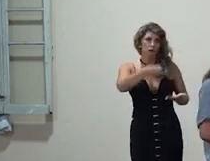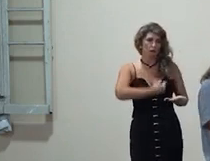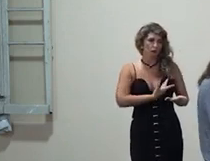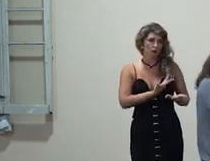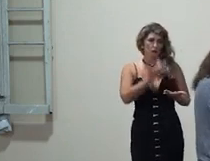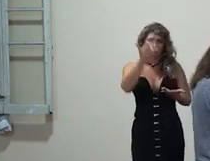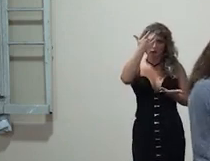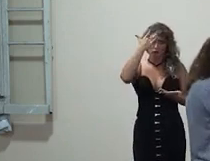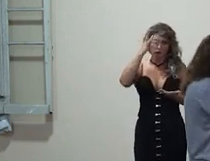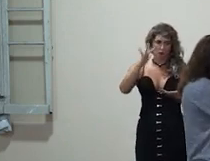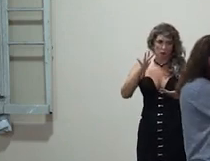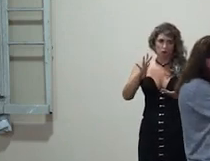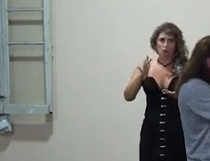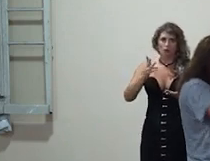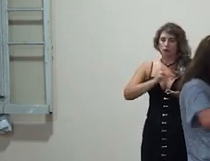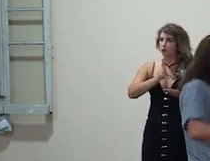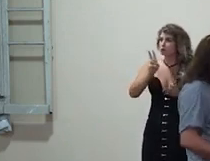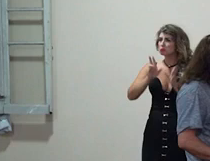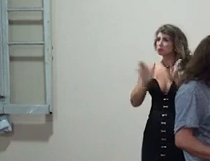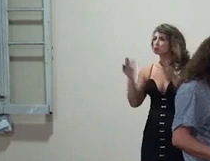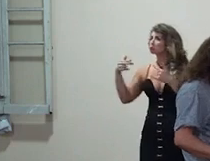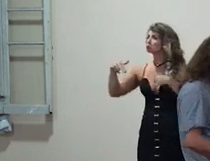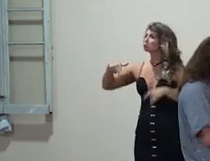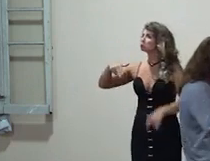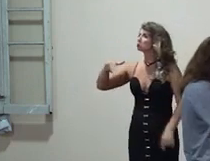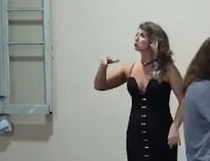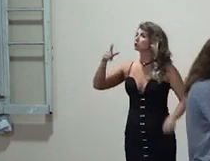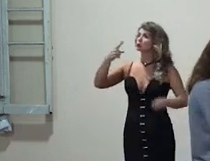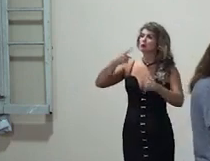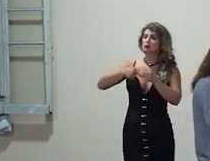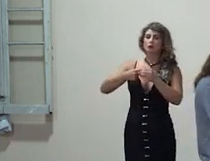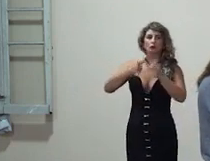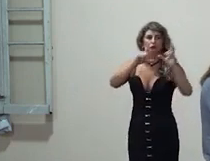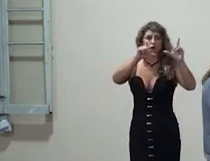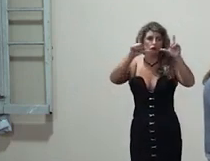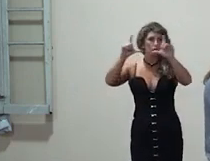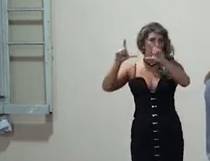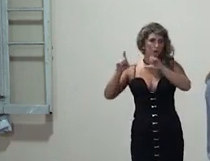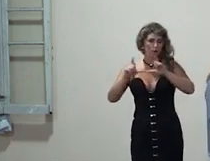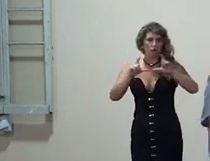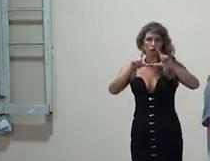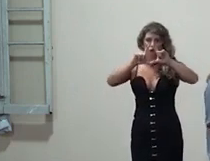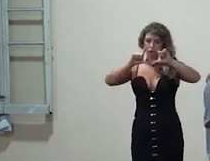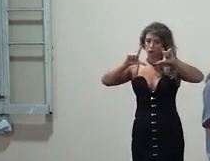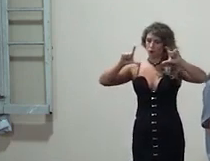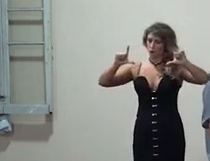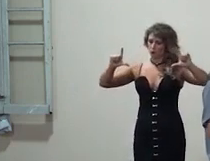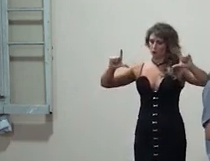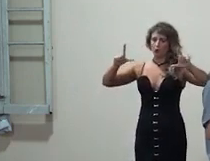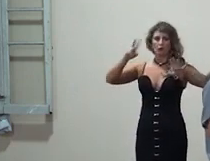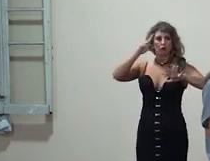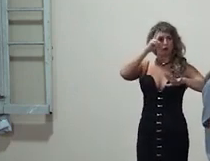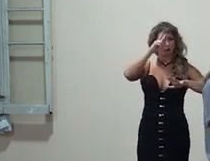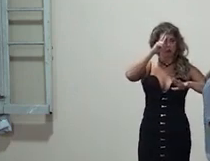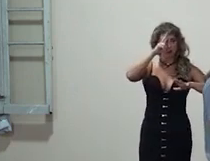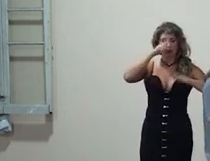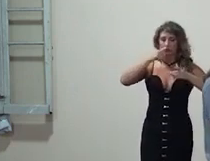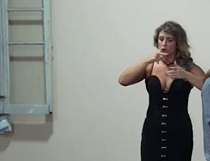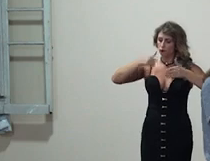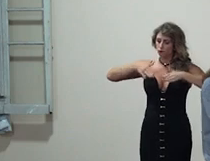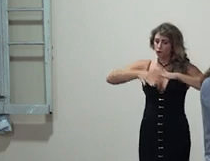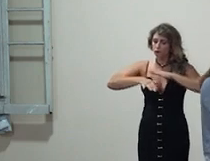nada. Mas você ficou andando na cidade aí, tirei a foto da. Tinha a placa ali que diz a história da pontinha, eu